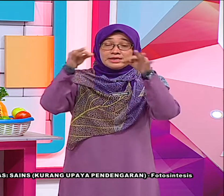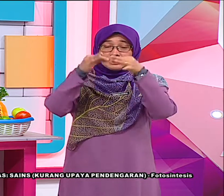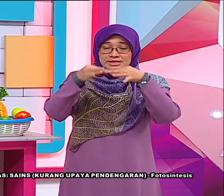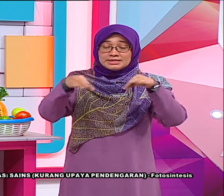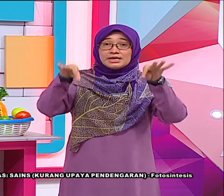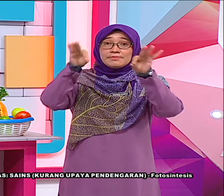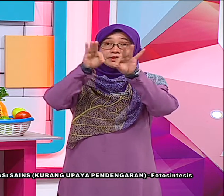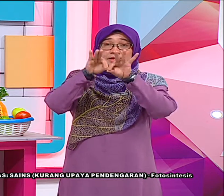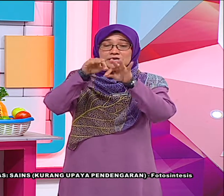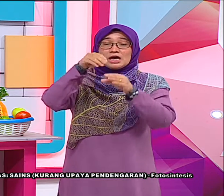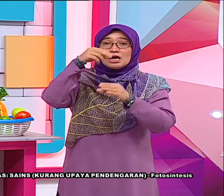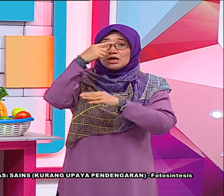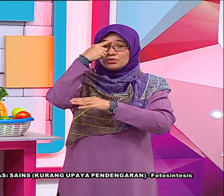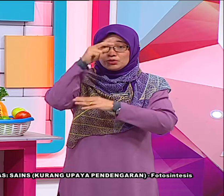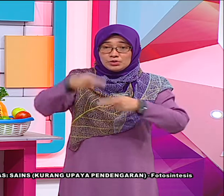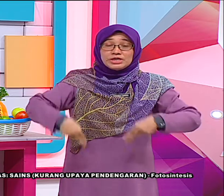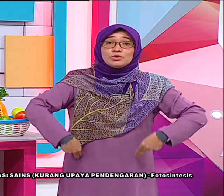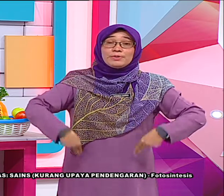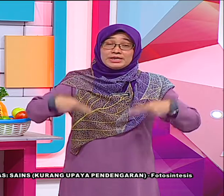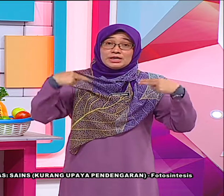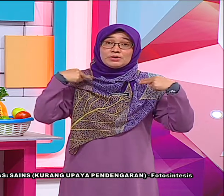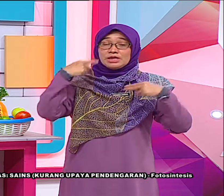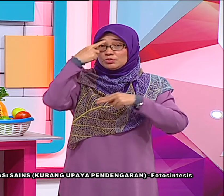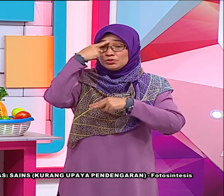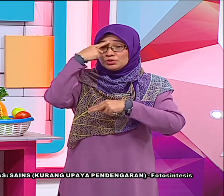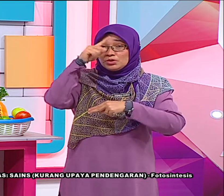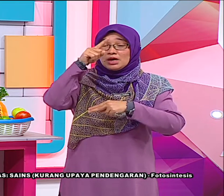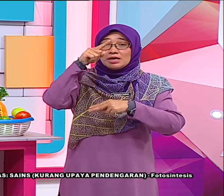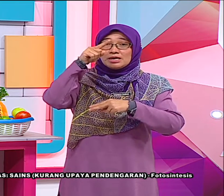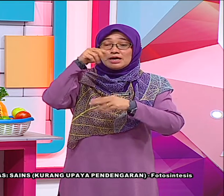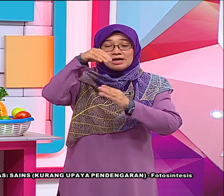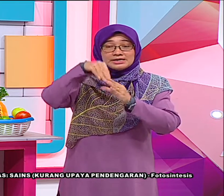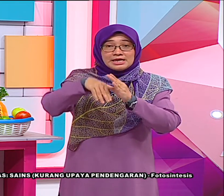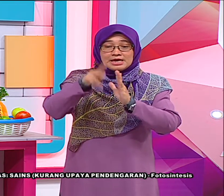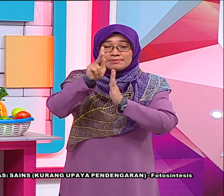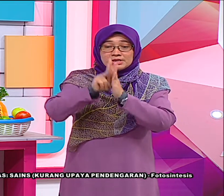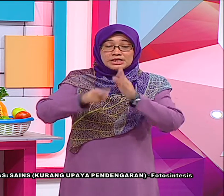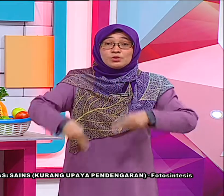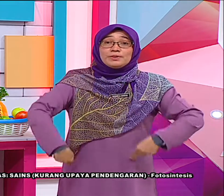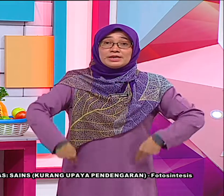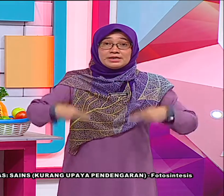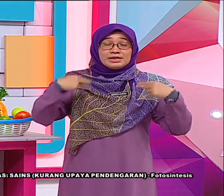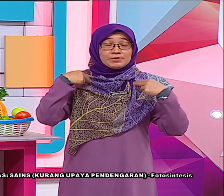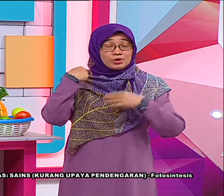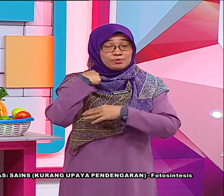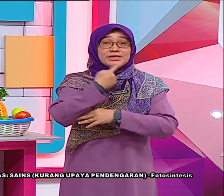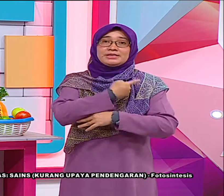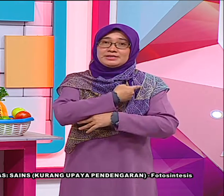Ki sangat penting Aa untuk hidupan Oke untuk eh dalam kehidupan dalam kehidupan kita